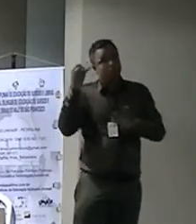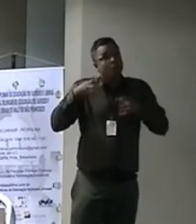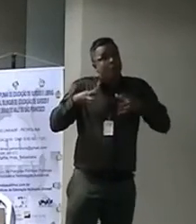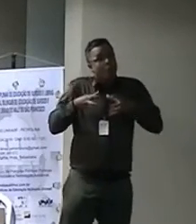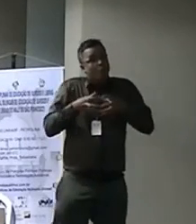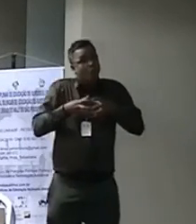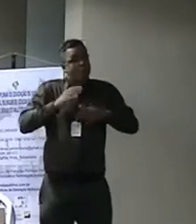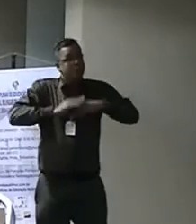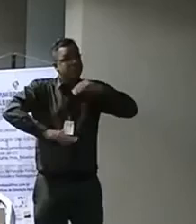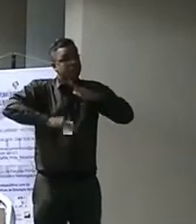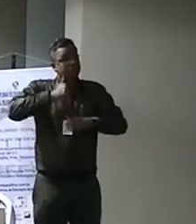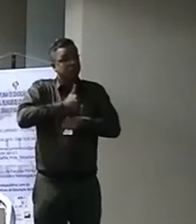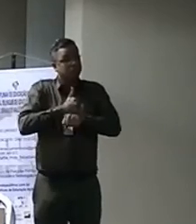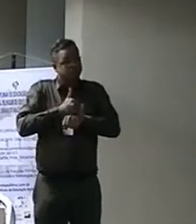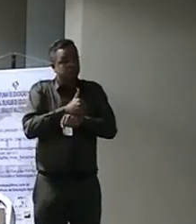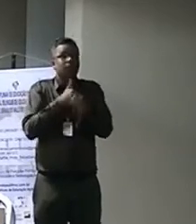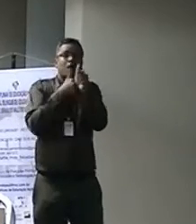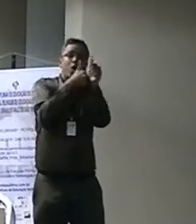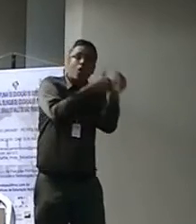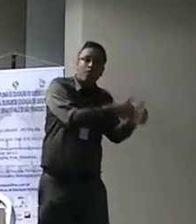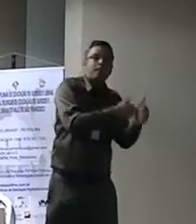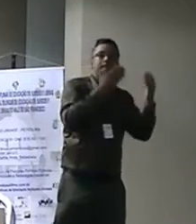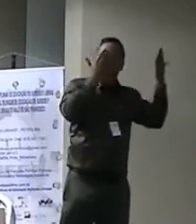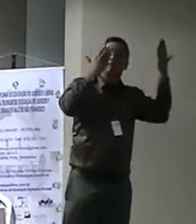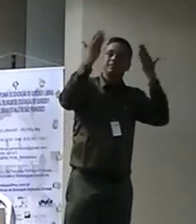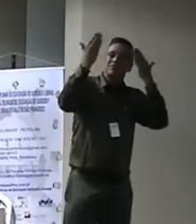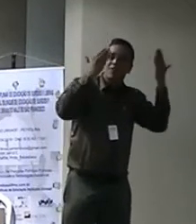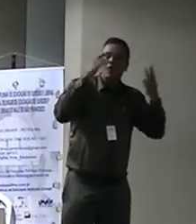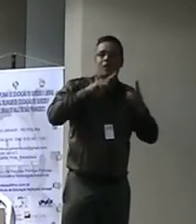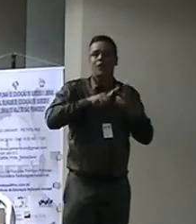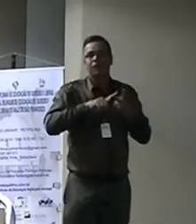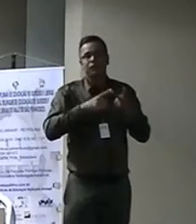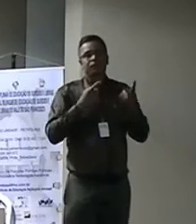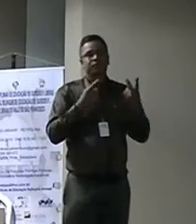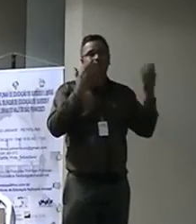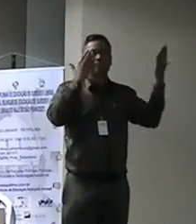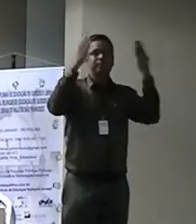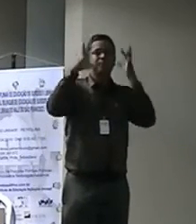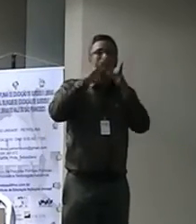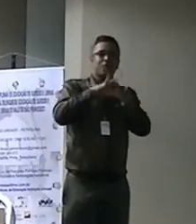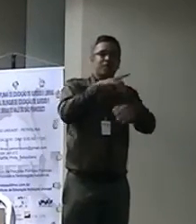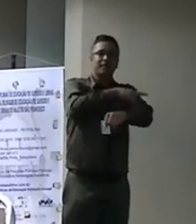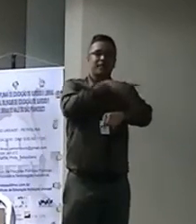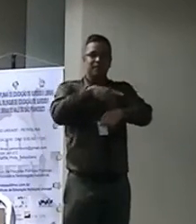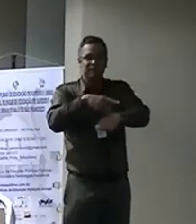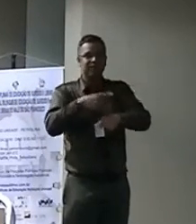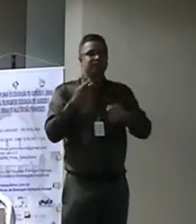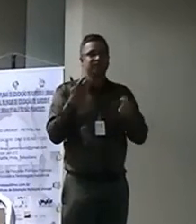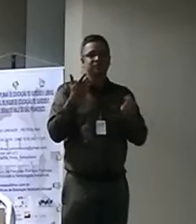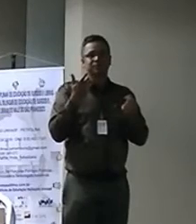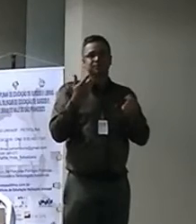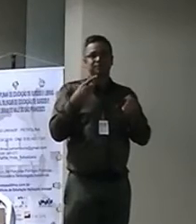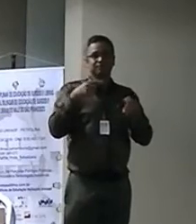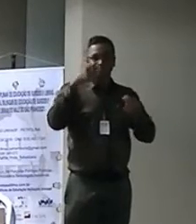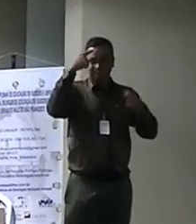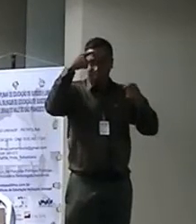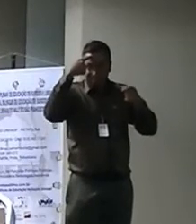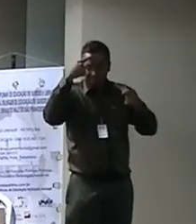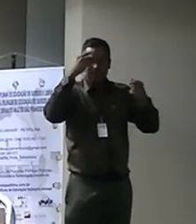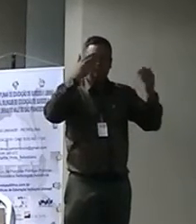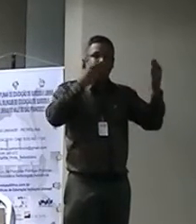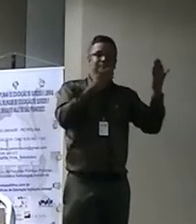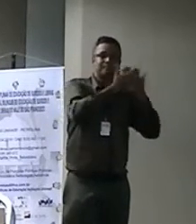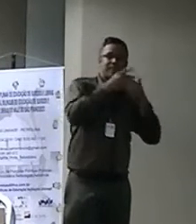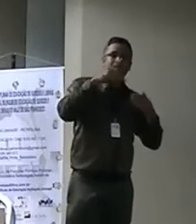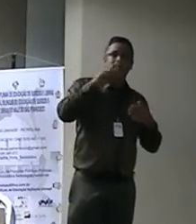equipe multidisciplinar, um psicólogo, ou um psicopedagogo, ou um psicanalista especializado na área. Então,